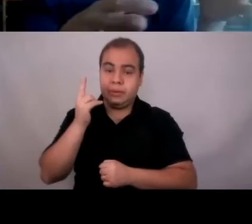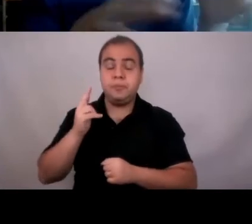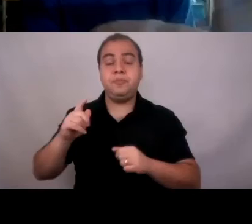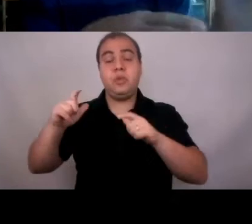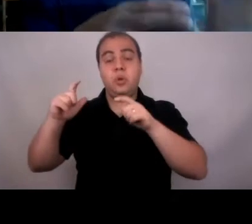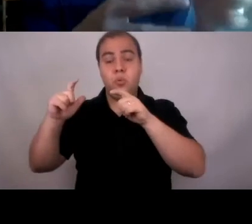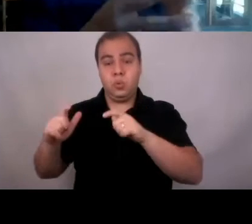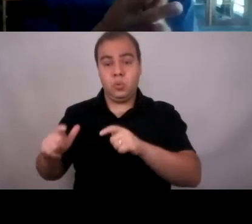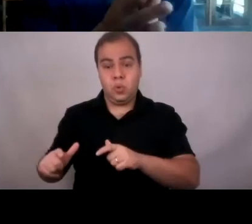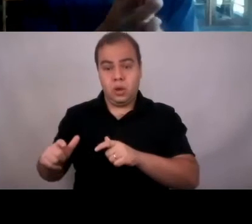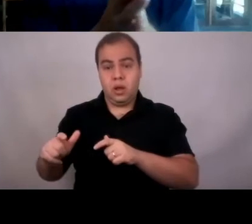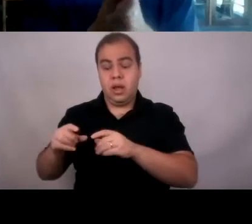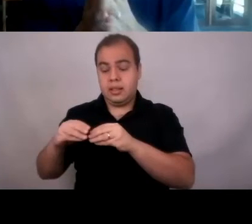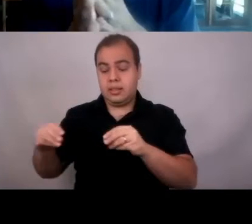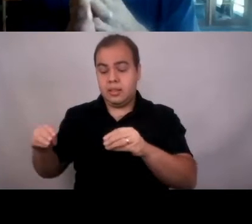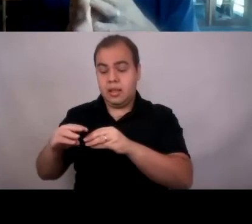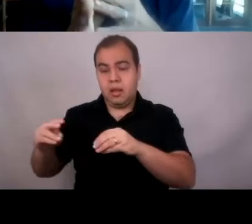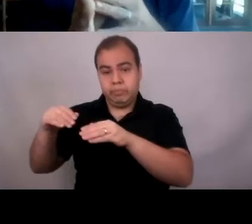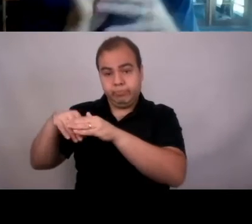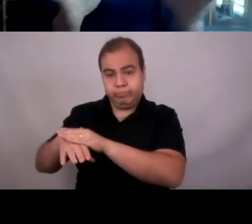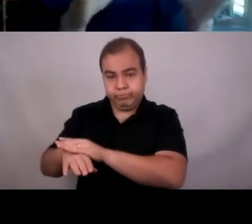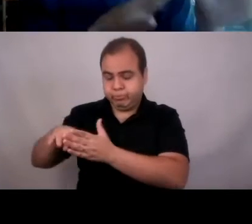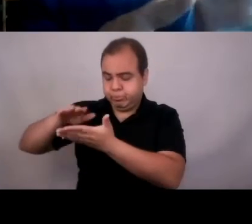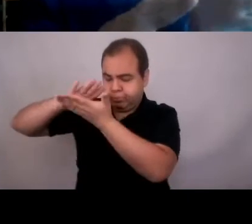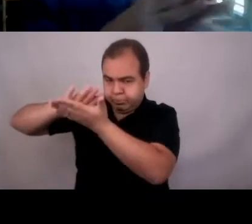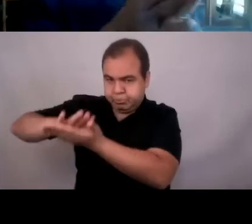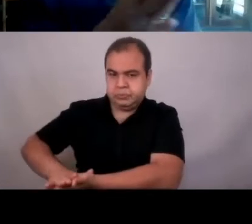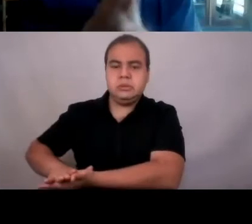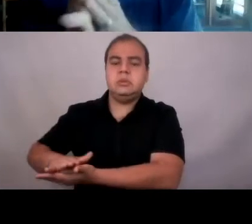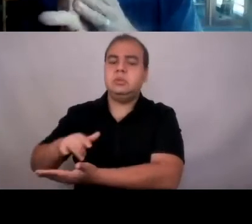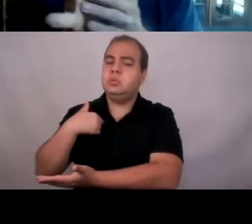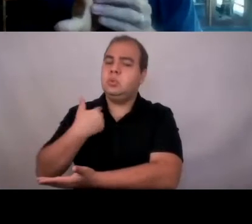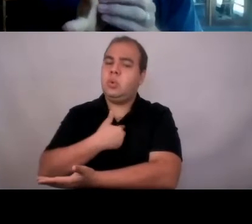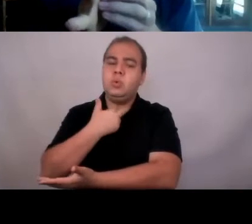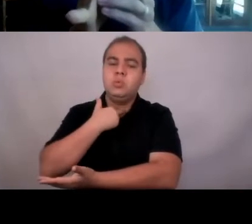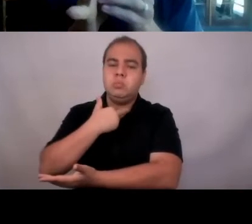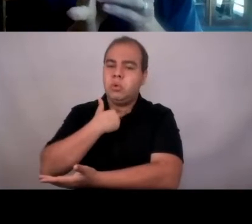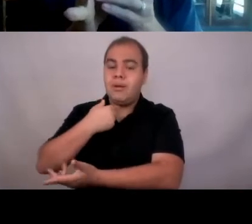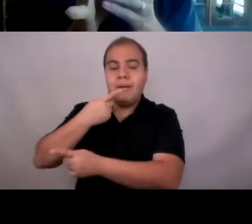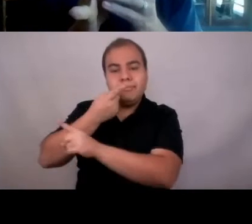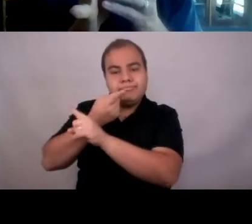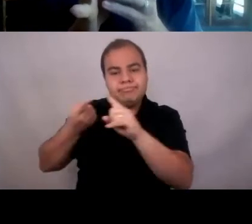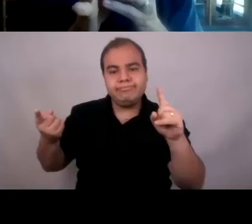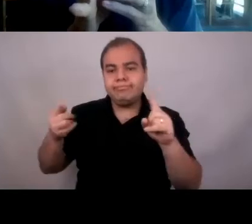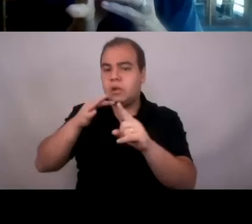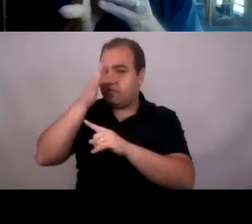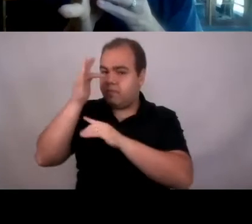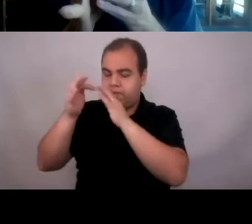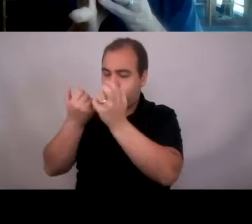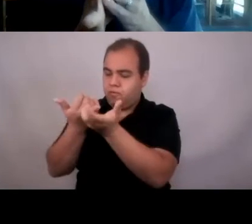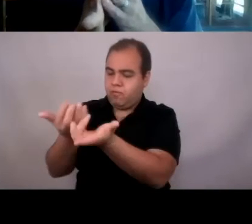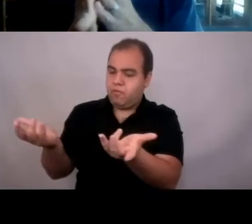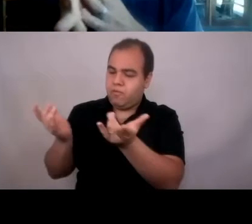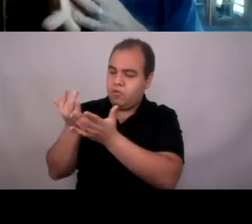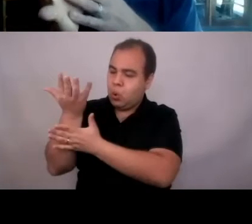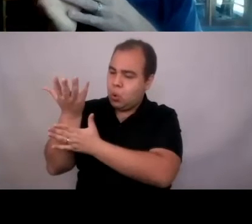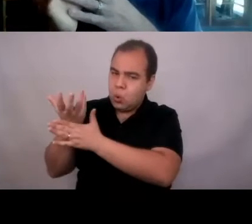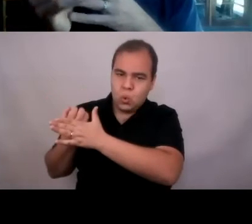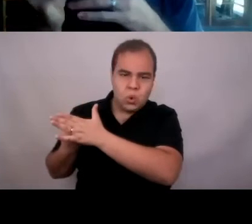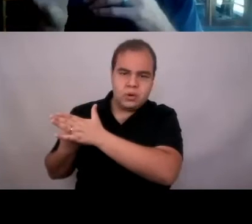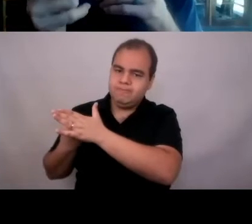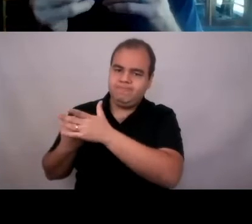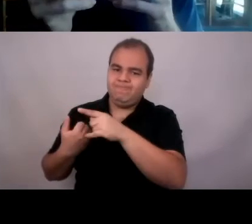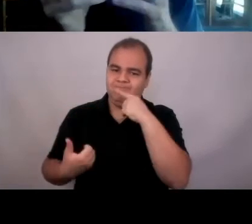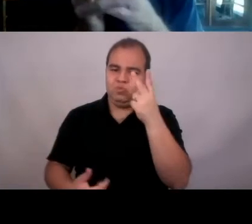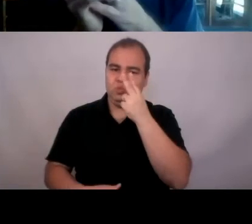foi depositada, então o que a gente chama de aterro, a gente procura evitar fazer infiltração, principalmente de volumes